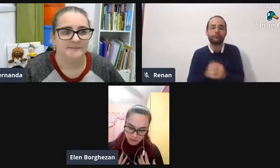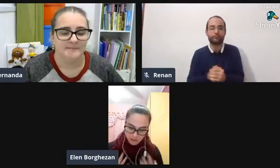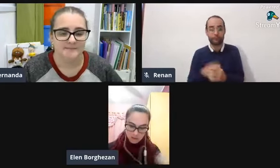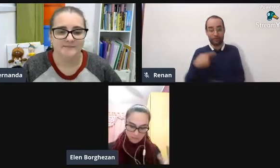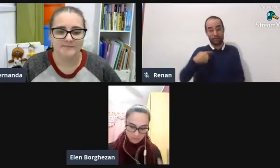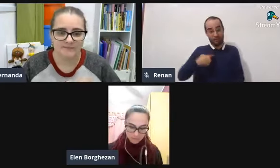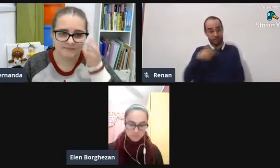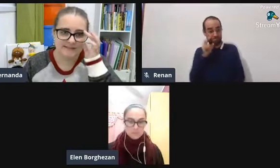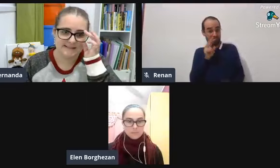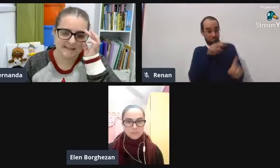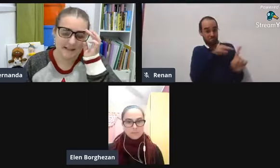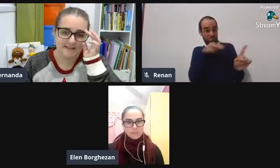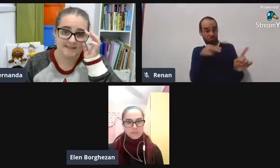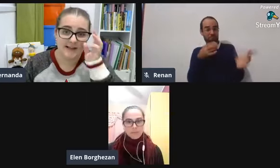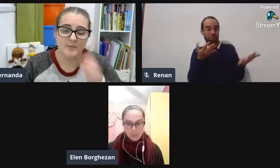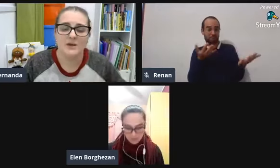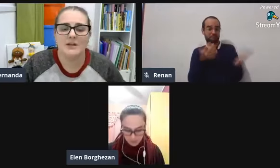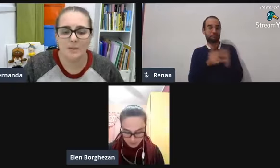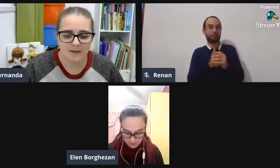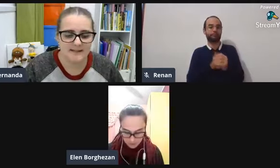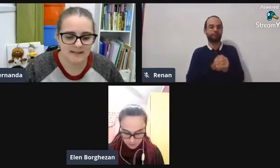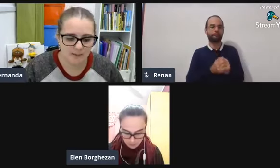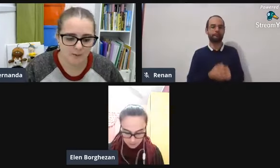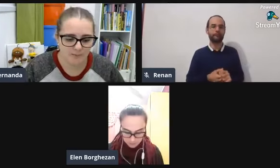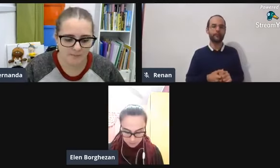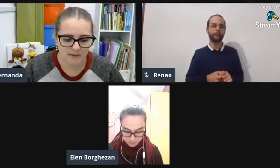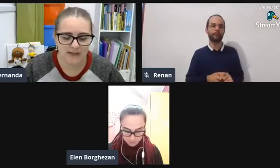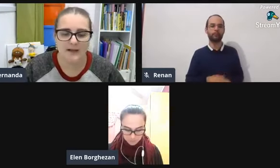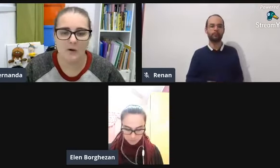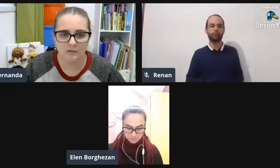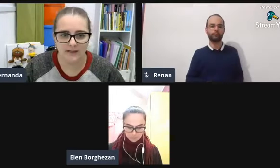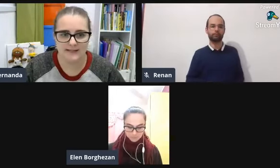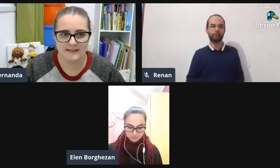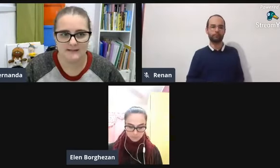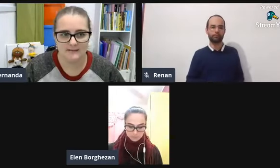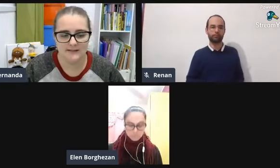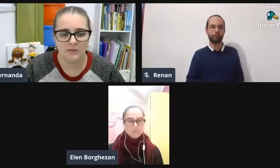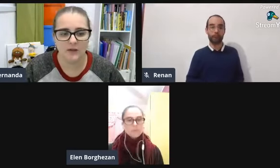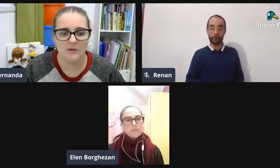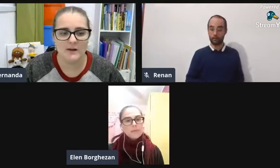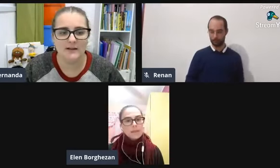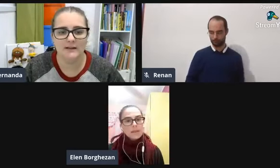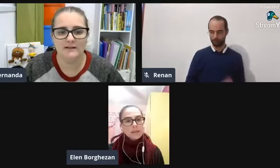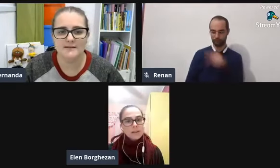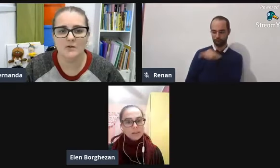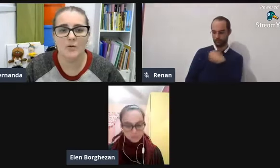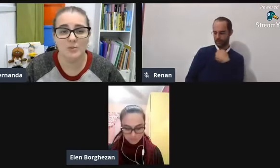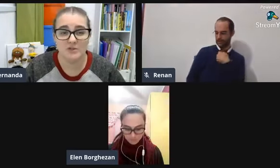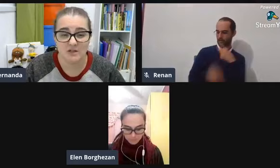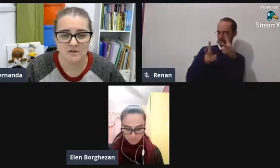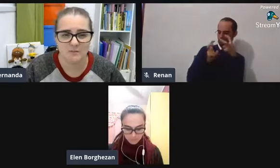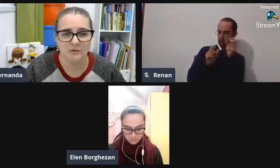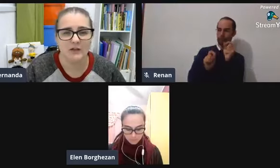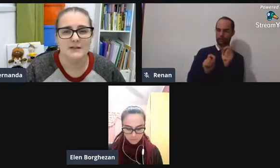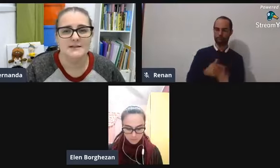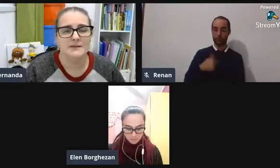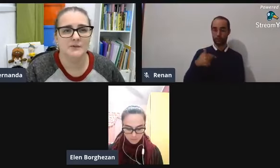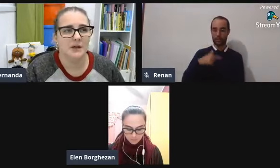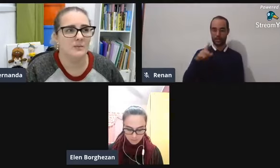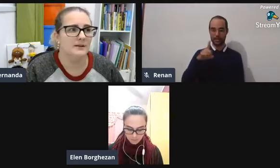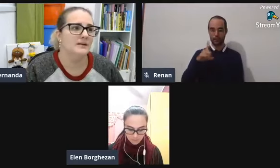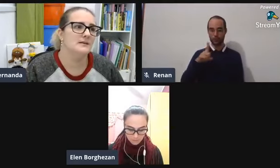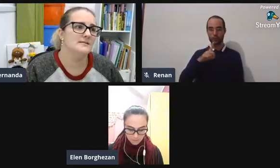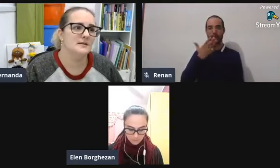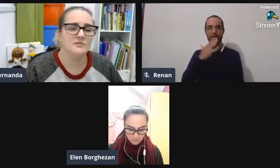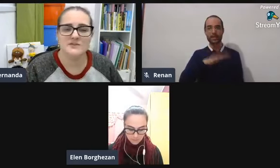menos, eu vejo assim. Sim, sabe o que eu percebo? O que acontece? Se eu tenho uma criança com autismo, se